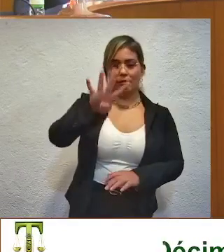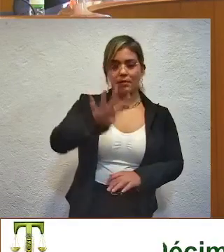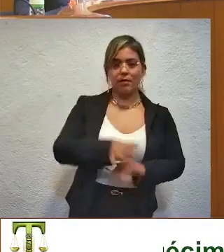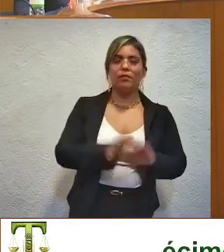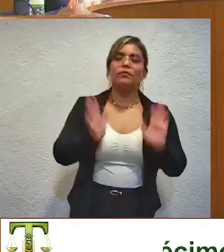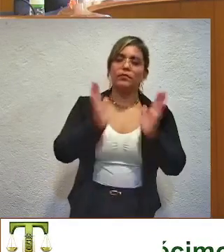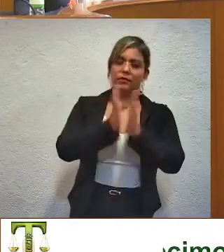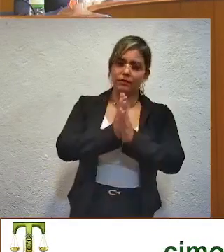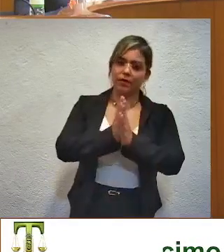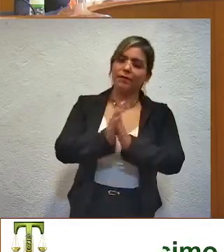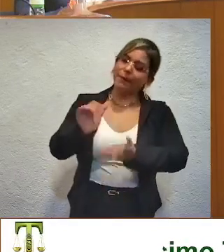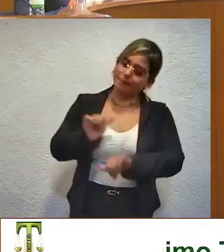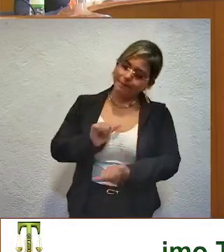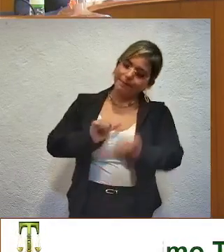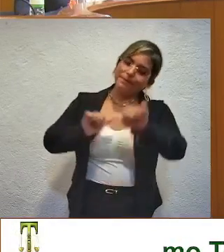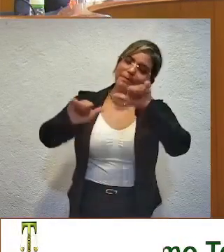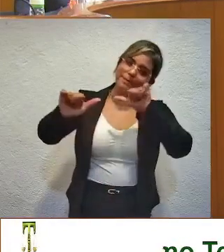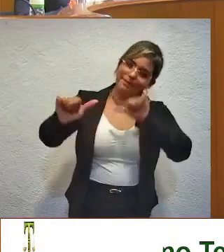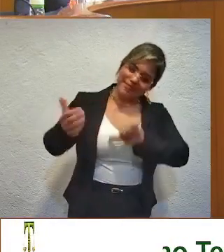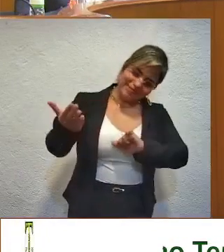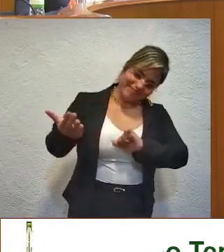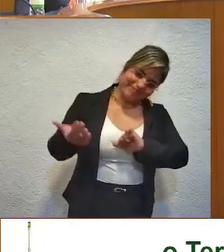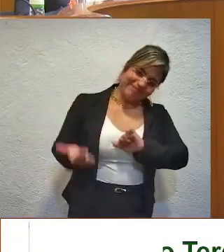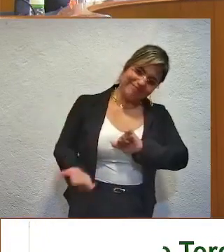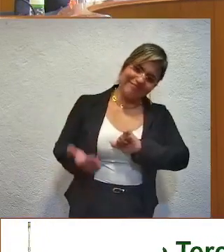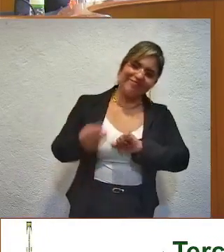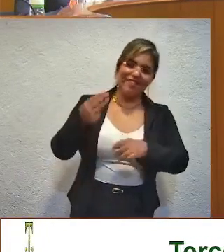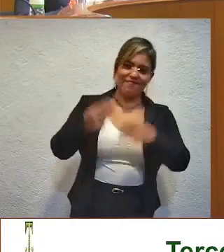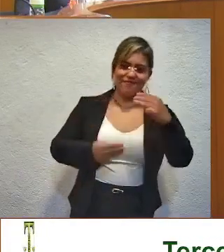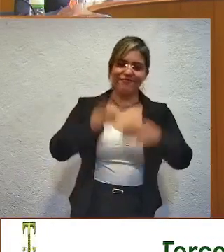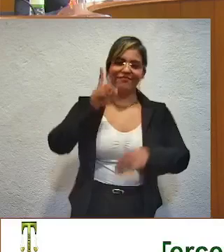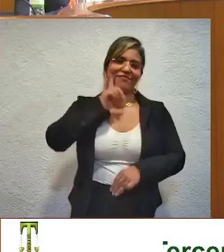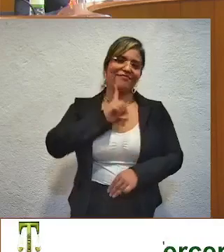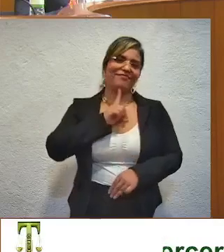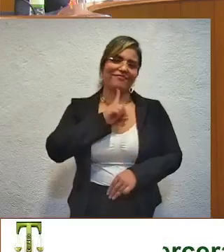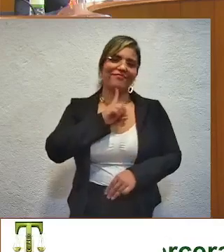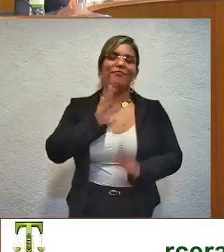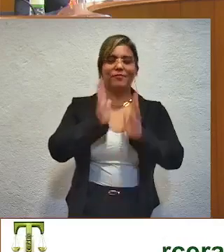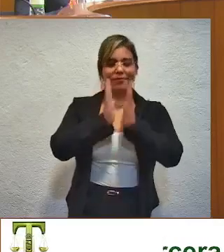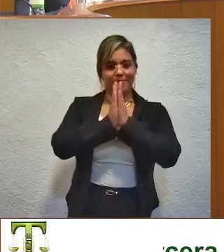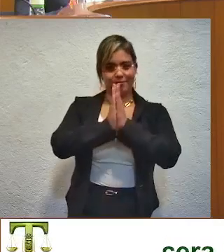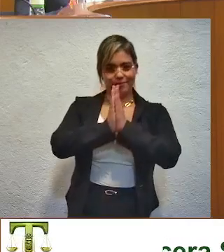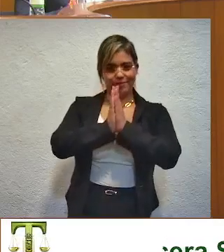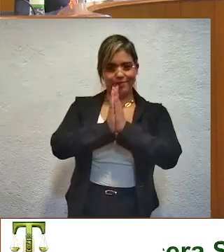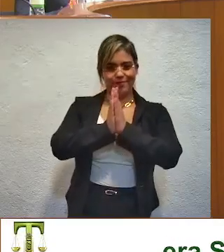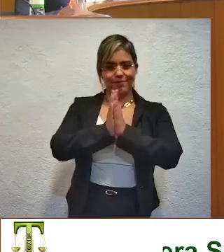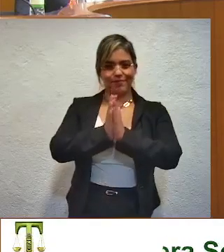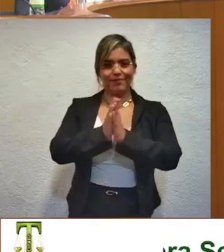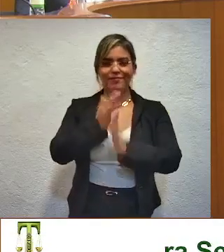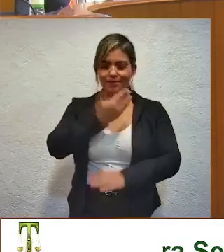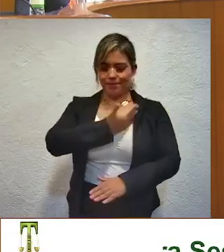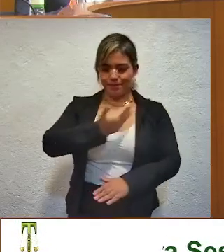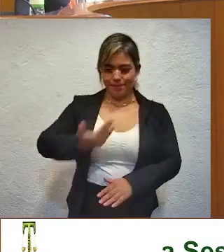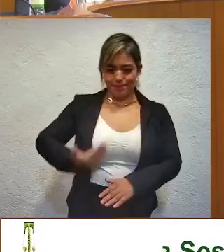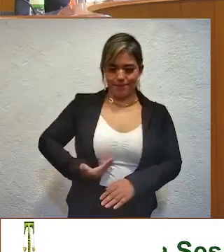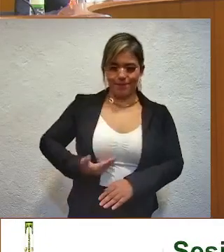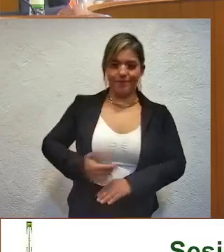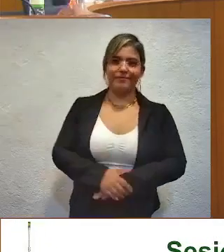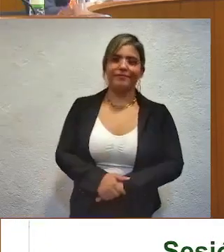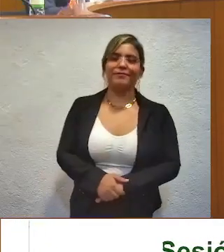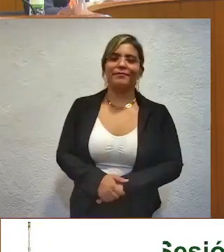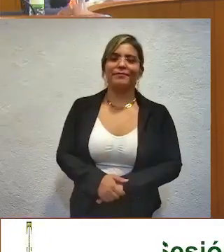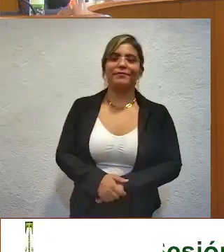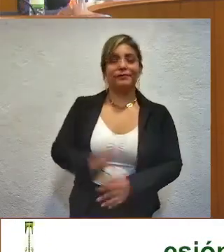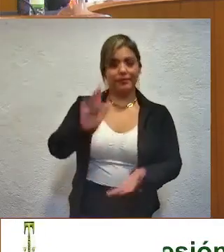lo tanto, le pido amable y respetuosamente a la magistrada sírvase ocupar la presidencia de este pleno.